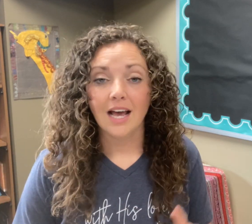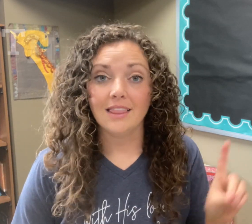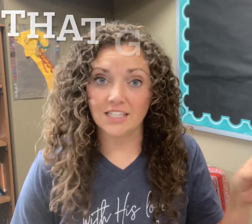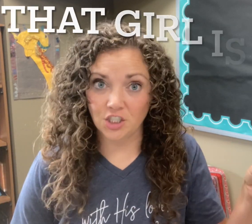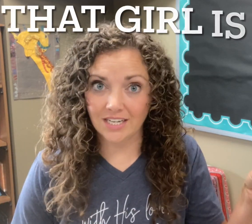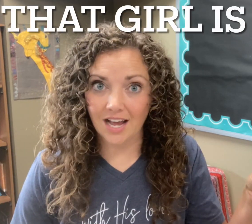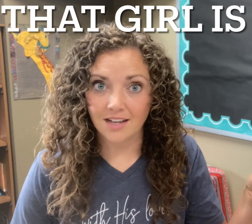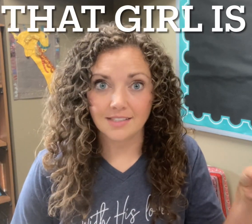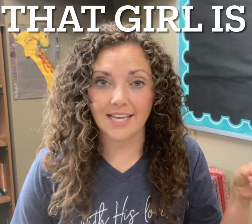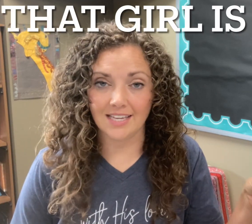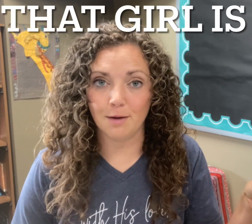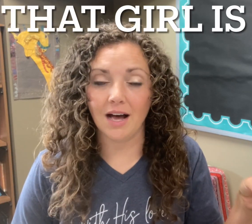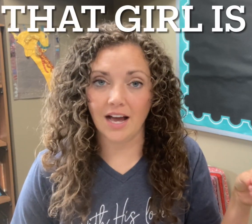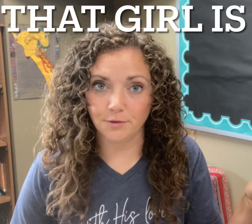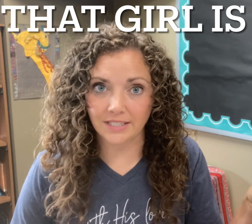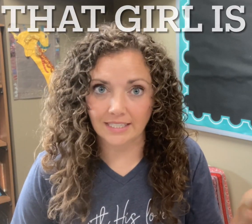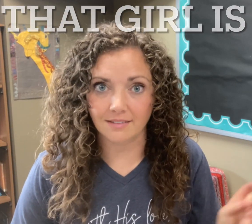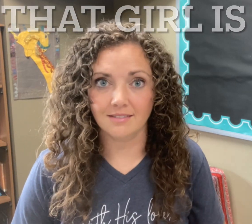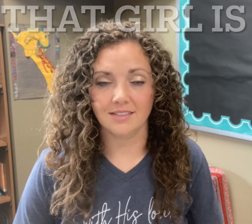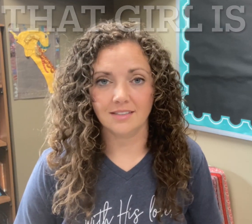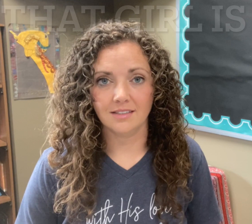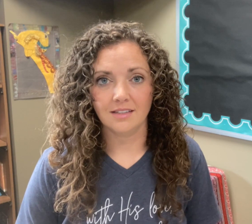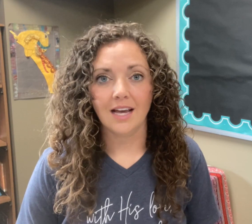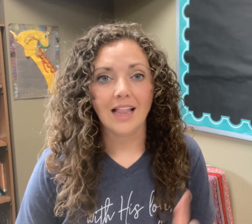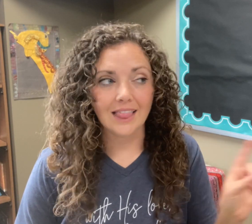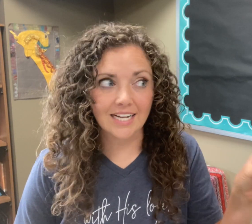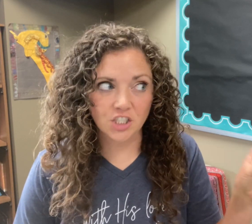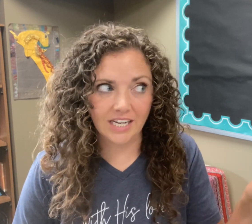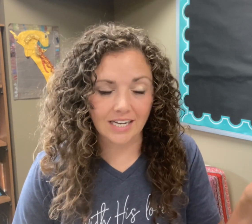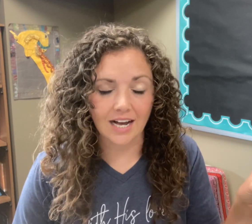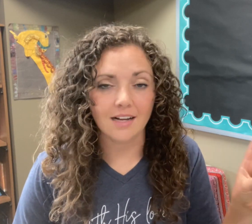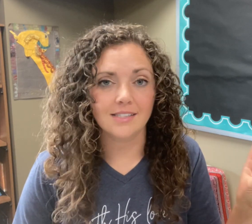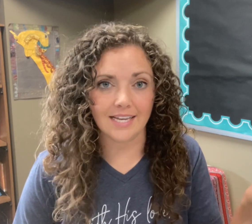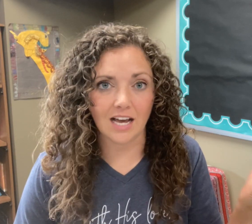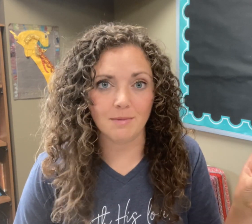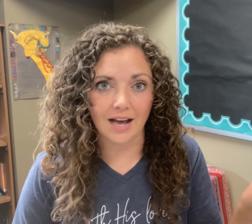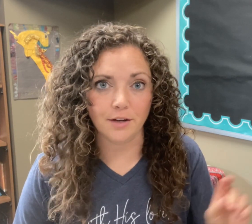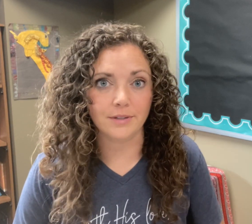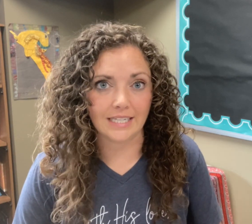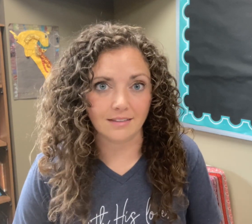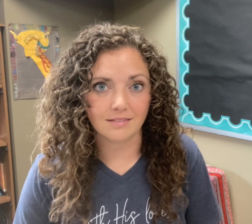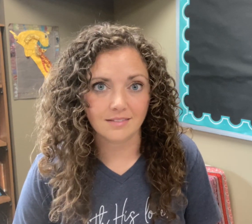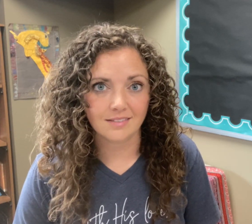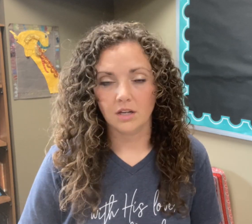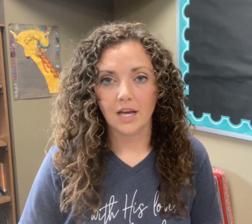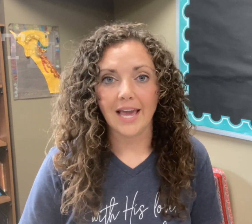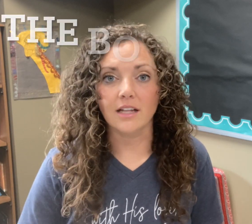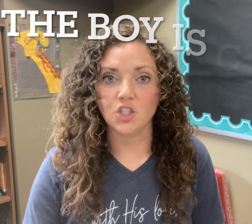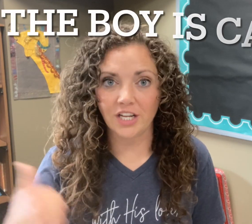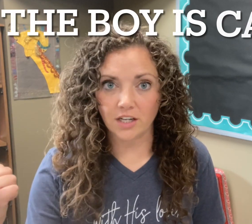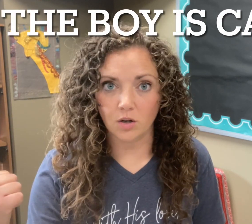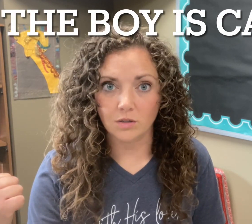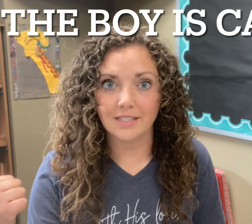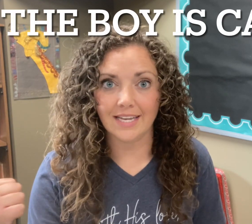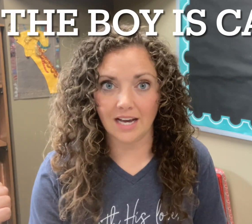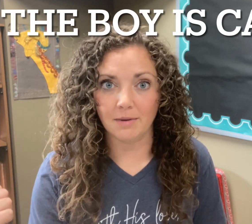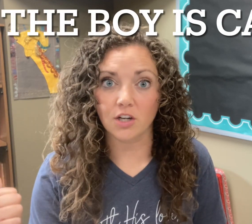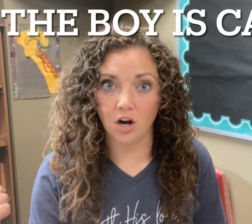La chica se llama Irene. La chica se llama Irene. El chico se llama